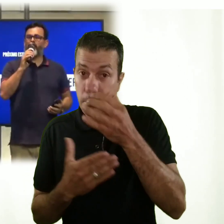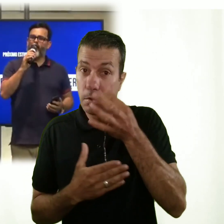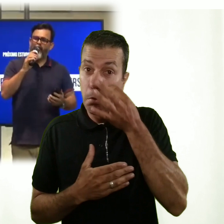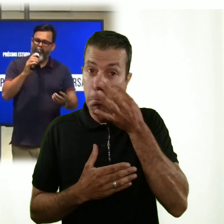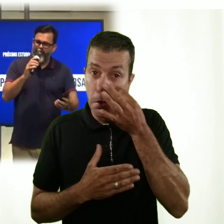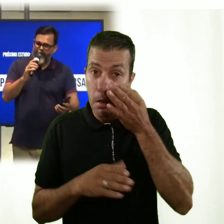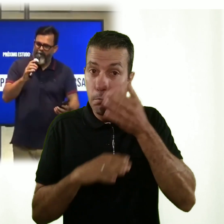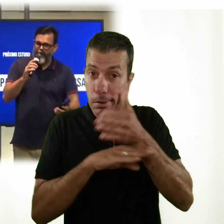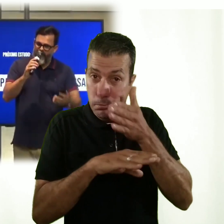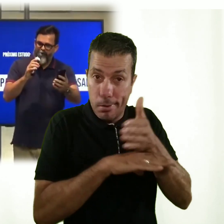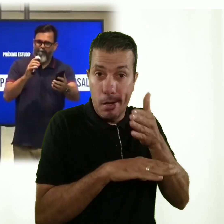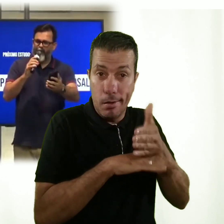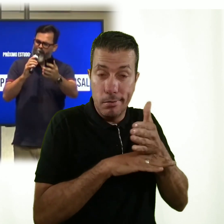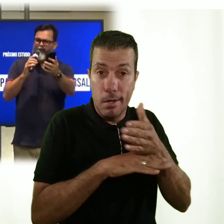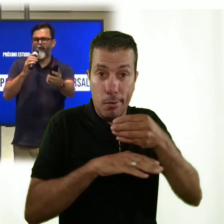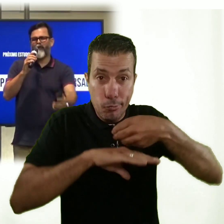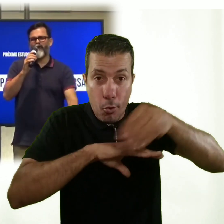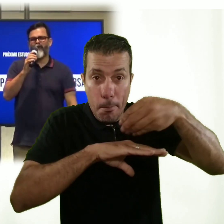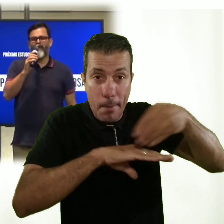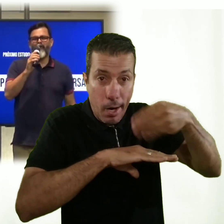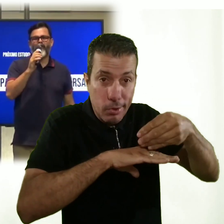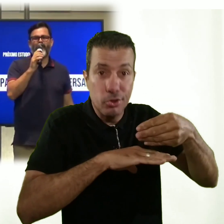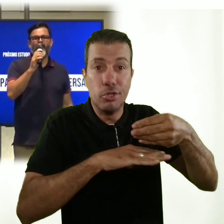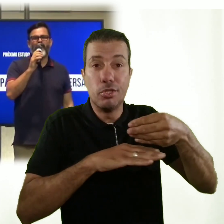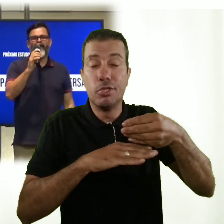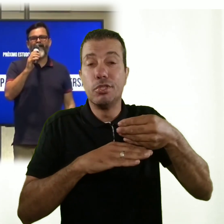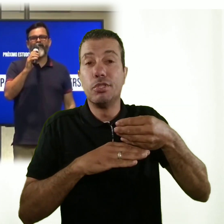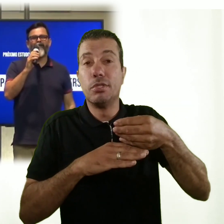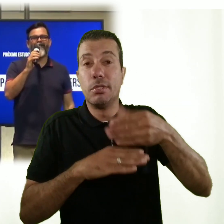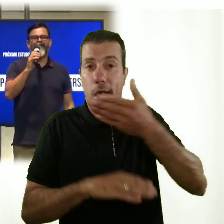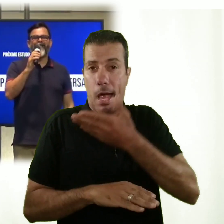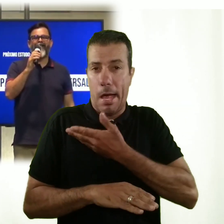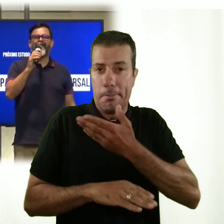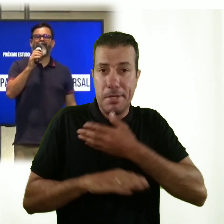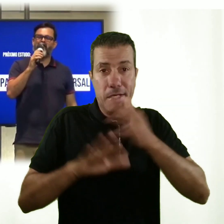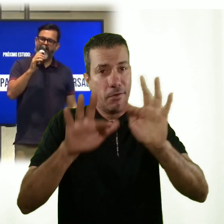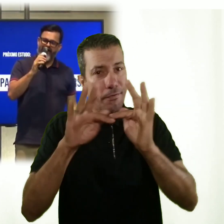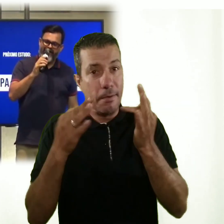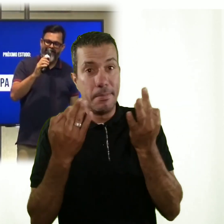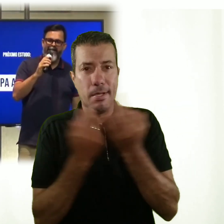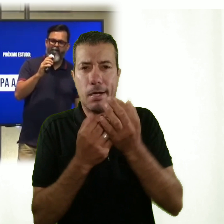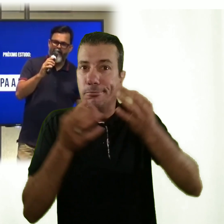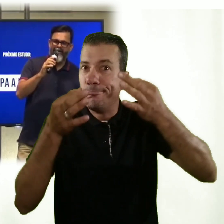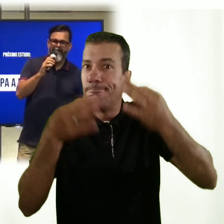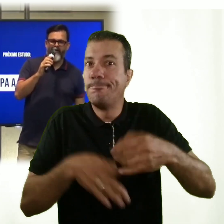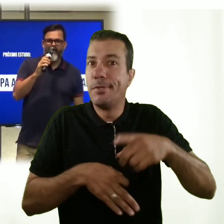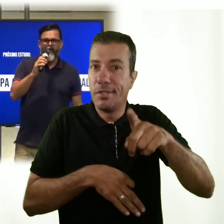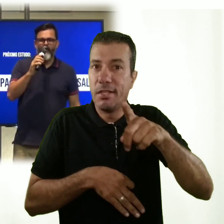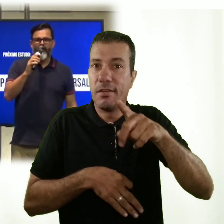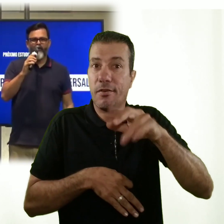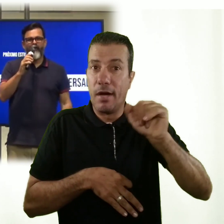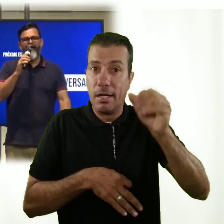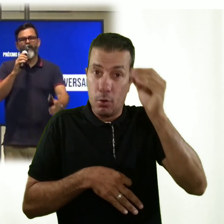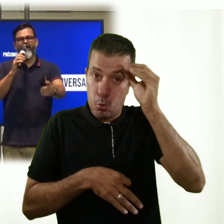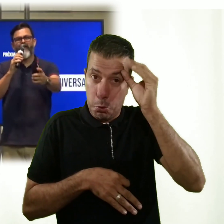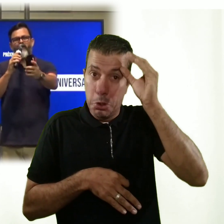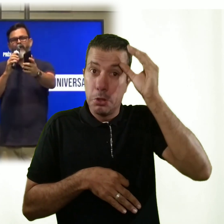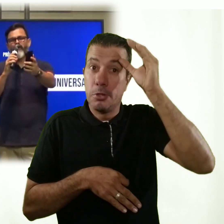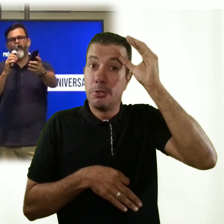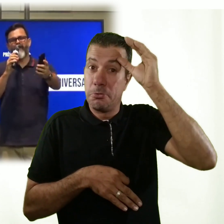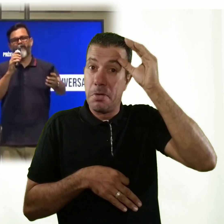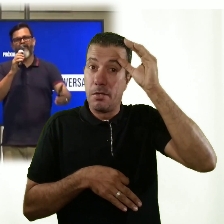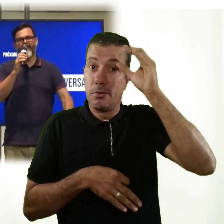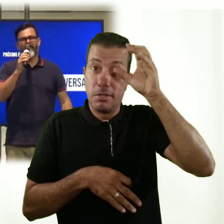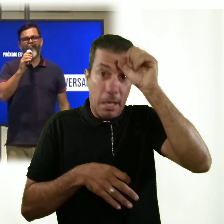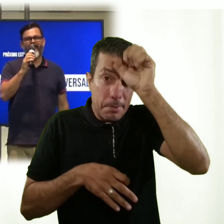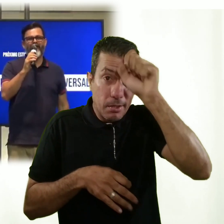que você divulgue esse conteúdo, você gostou, divulgue com seus amigos, com seus familiares, eu tenho certeza que eles também crescerão, aprenderão com isso. Obrigado à